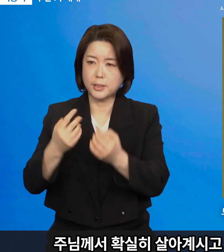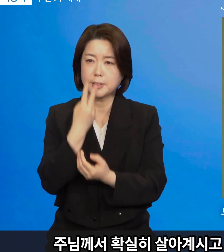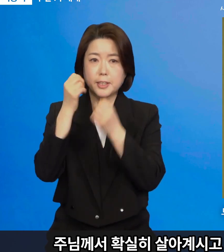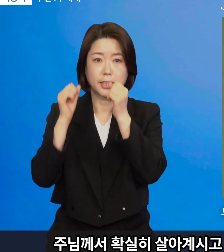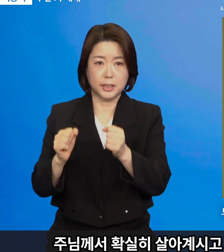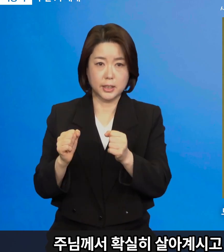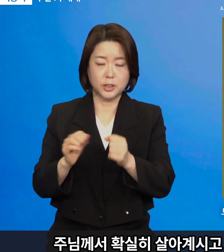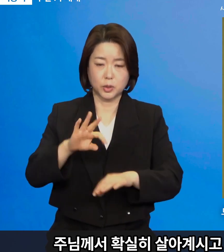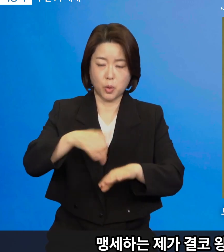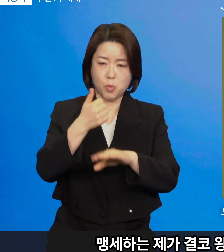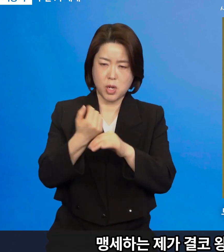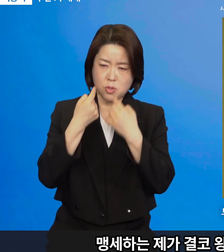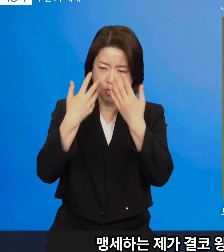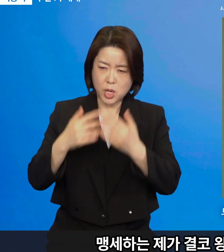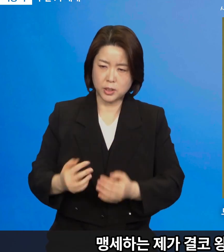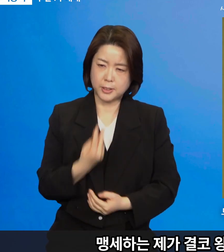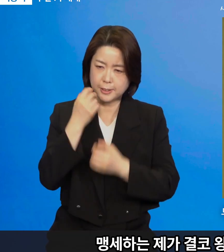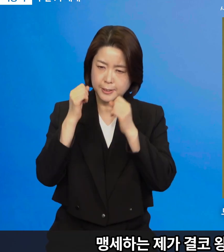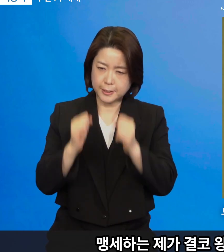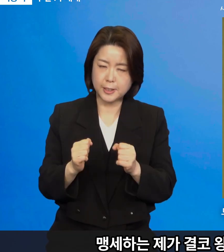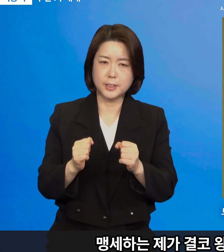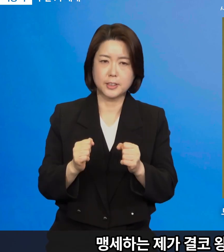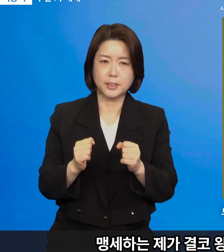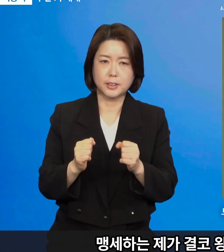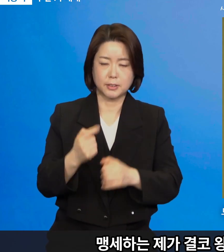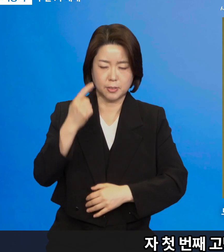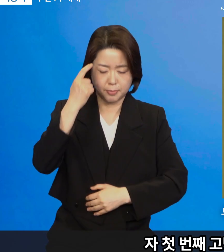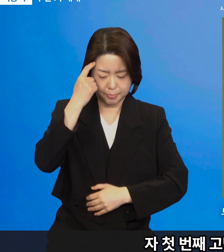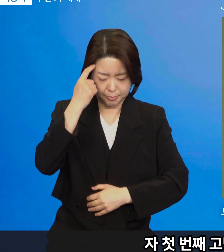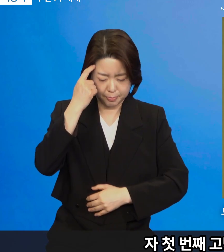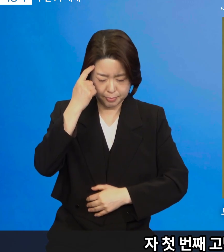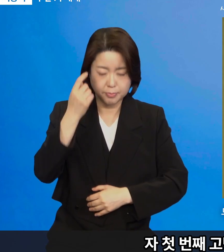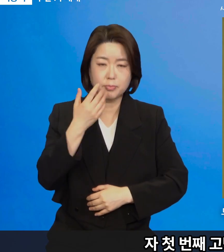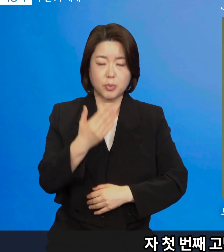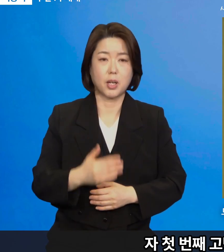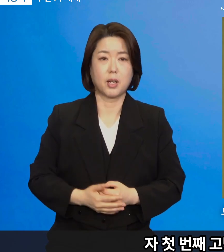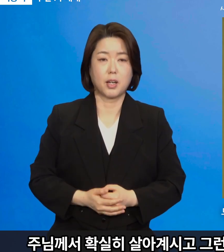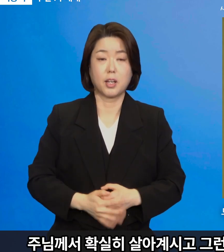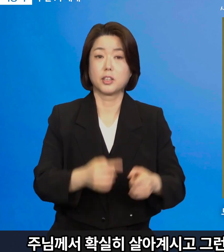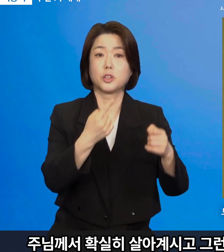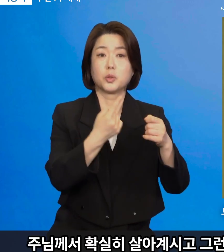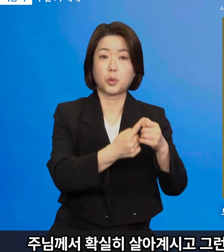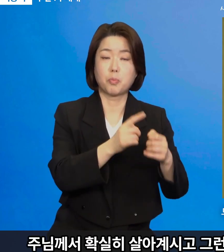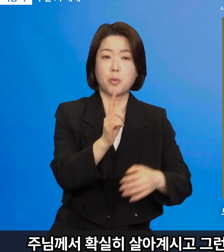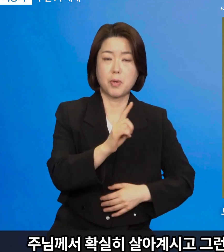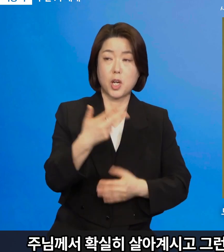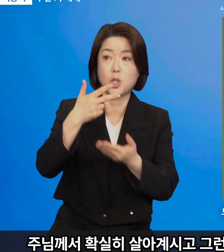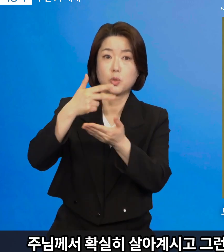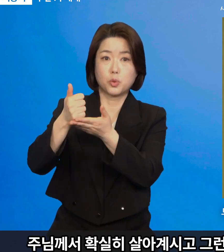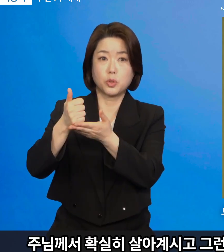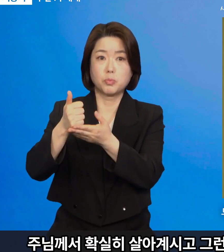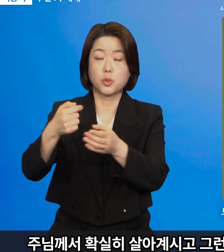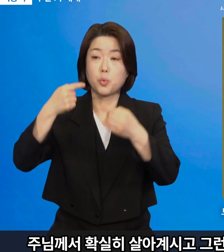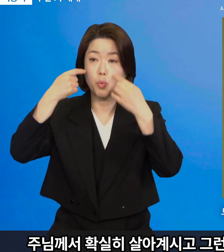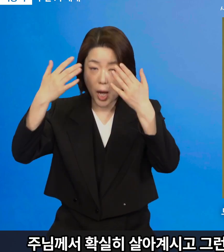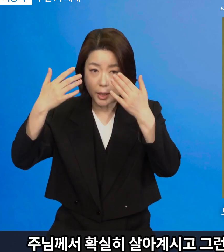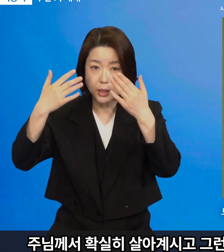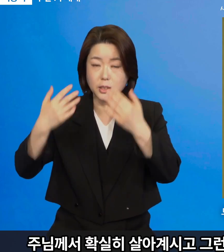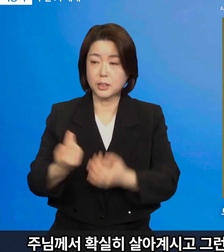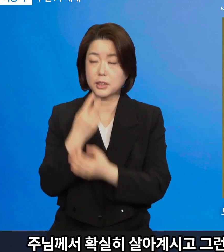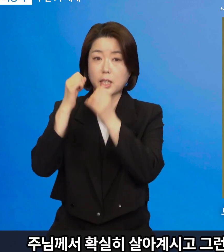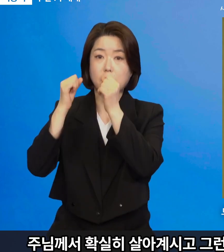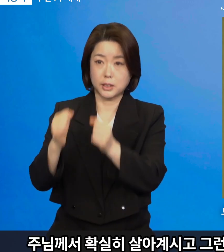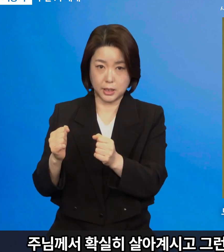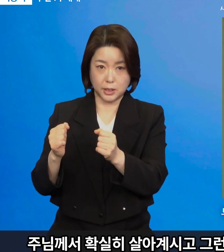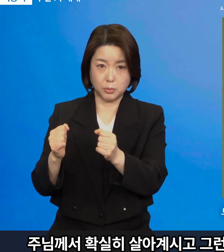왕도 확실히 살아계심을 두고 맹세하는 제가 결코 왕을 떠나지 않겠습니다. 자, 첫 번째 고백이 뭐라고요? 주님께서 확실히